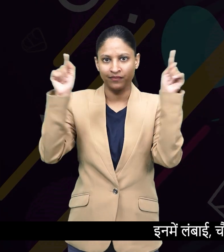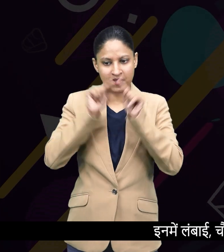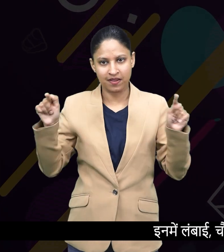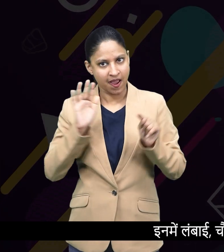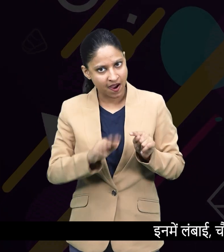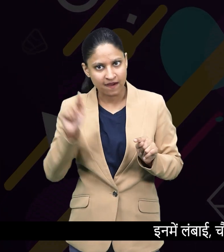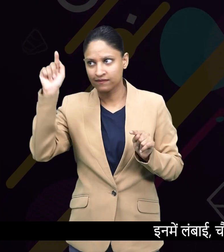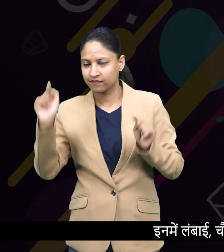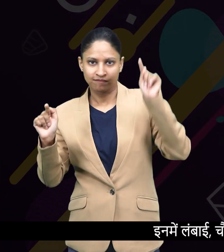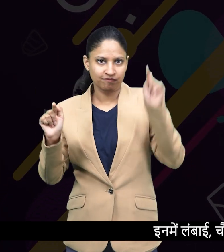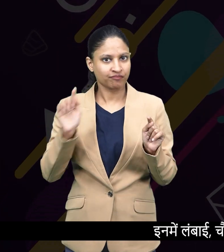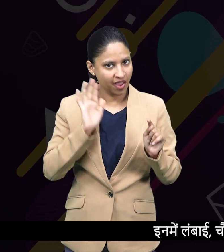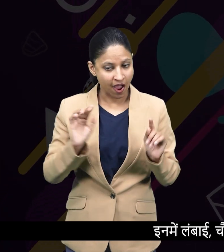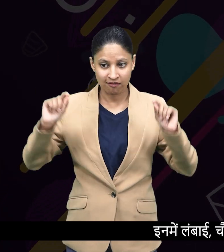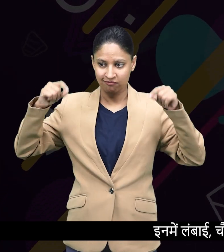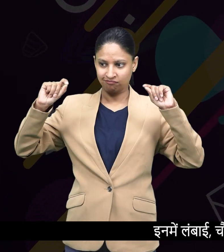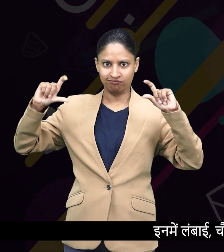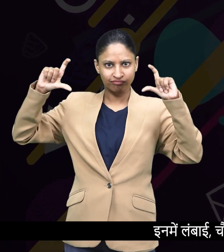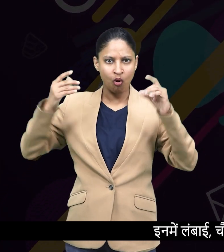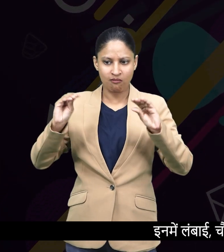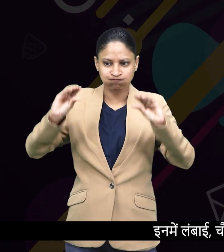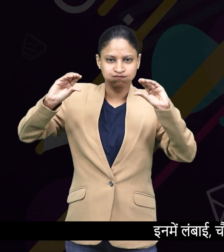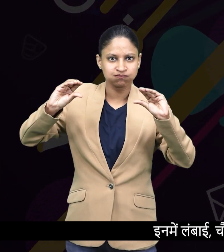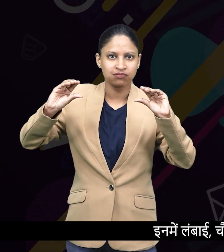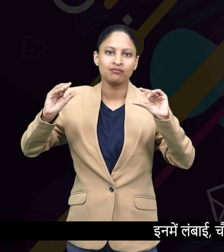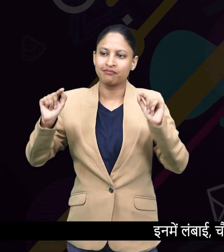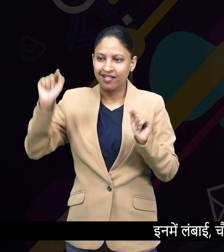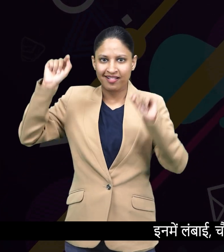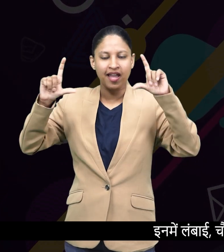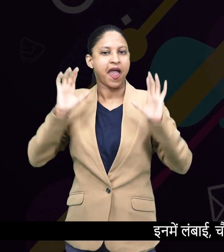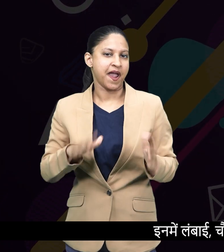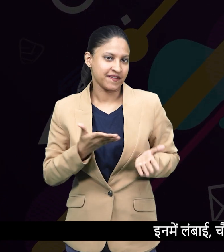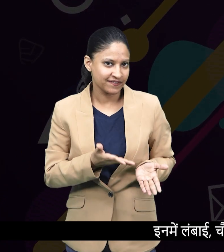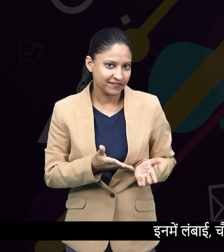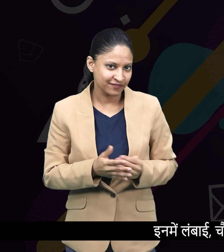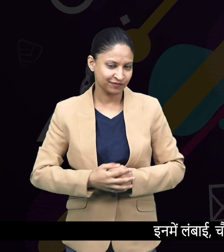इनमें लंबाई, चौड़ाई और ऊंचाई या मोटाई होती है।